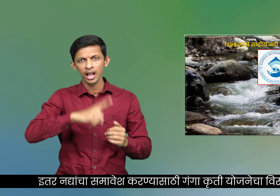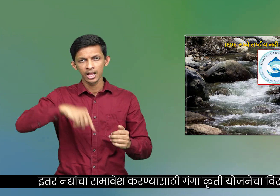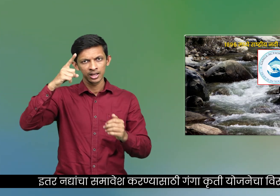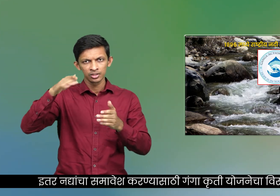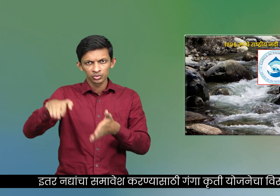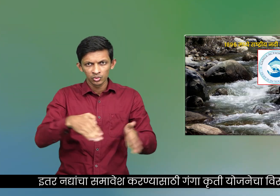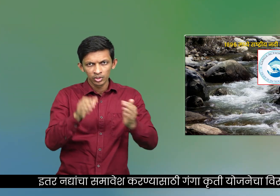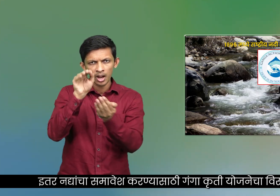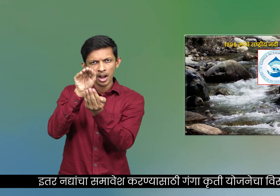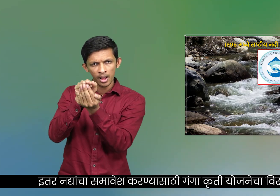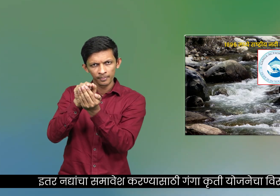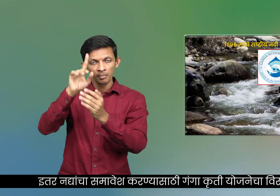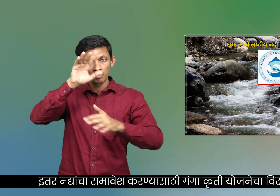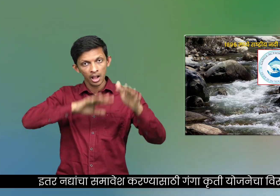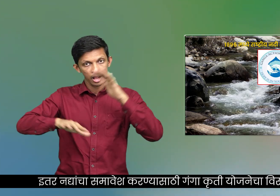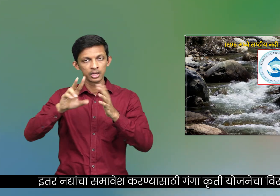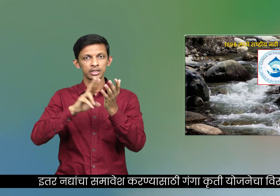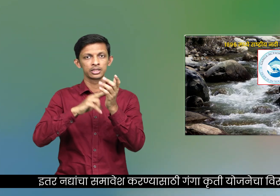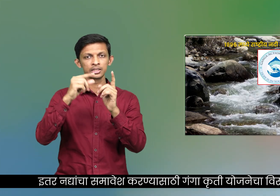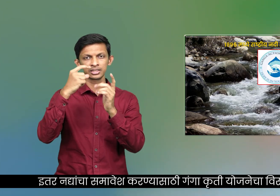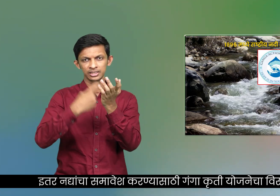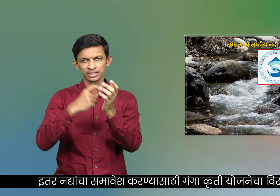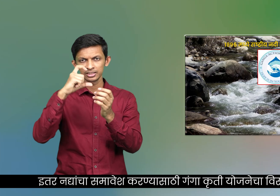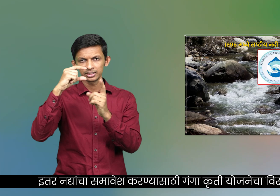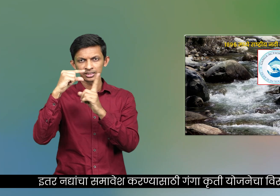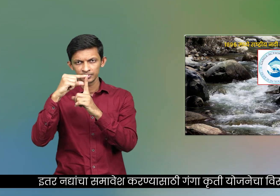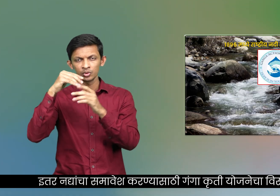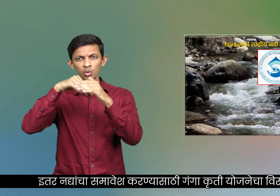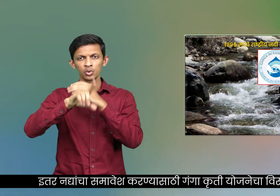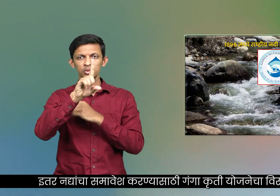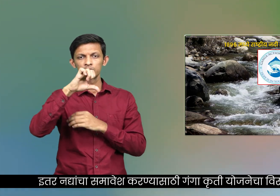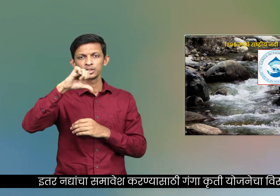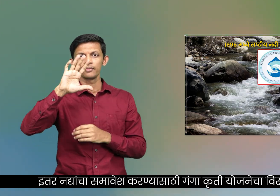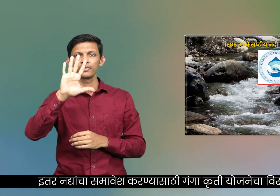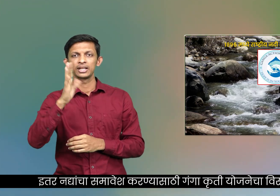इतर नद्यांचा समावेश करण्यासाठी गंगा कृती योजनेचा विस्तार करण्यात आला.